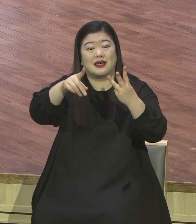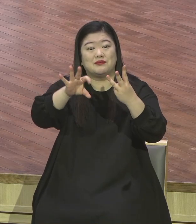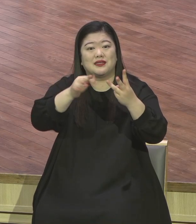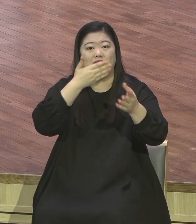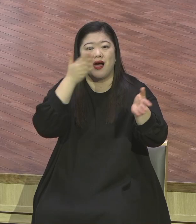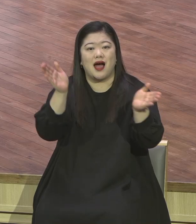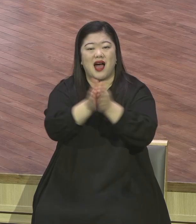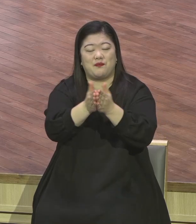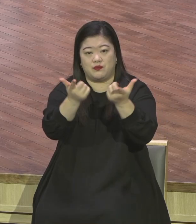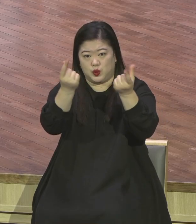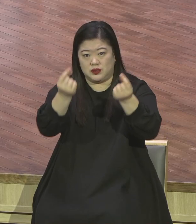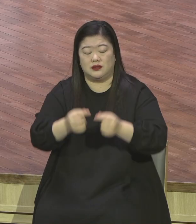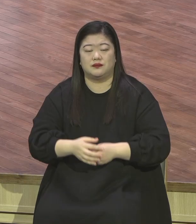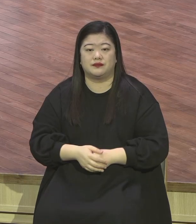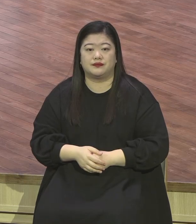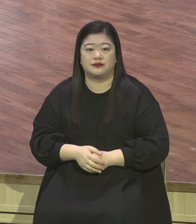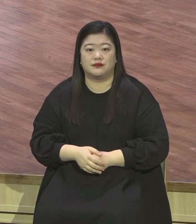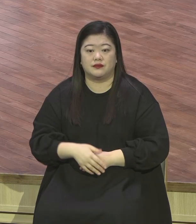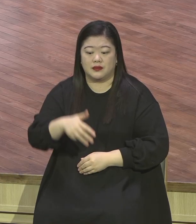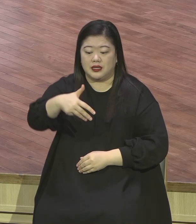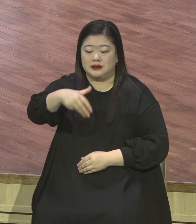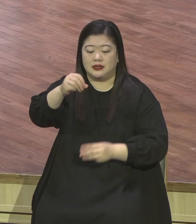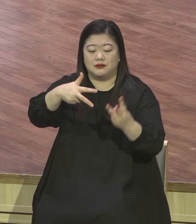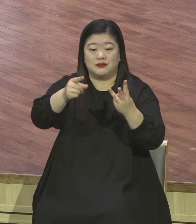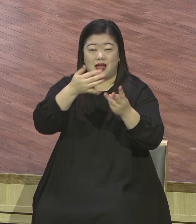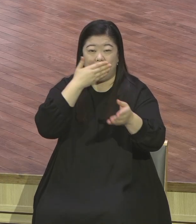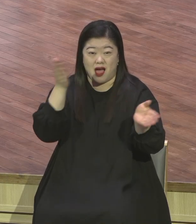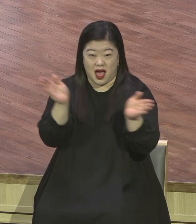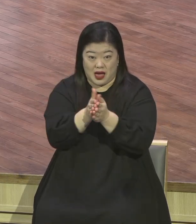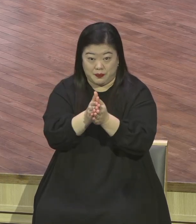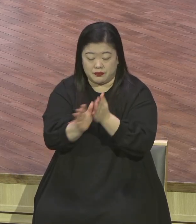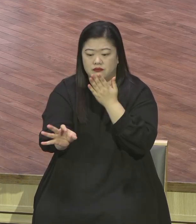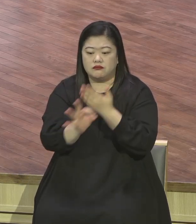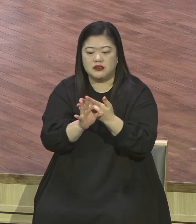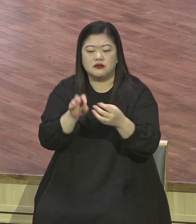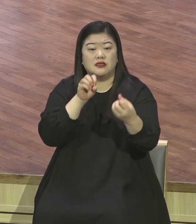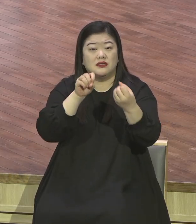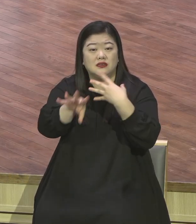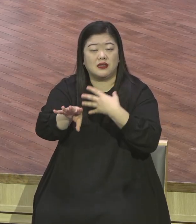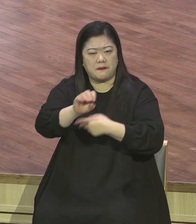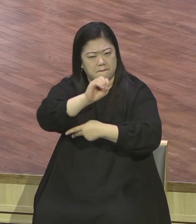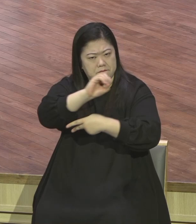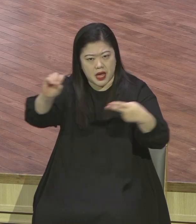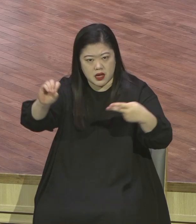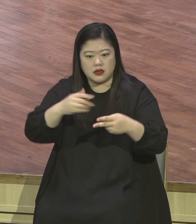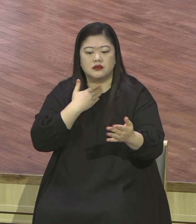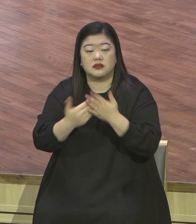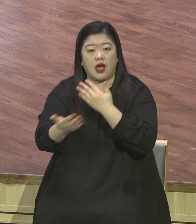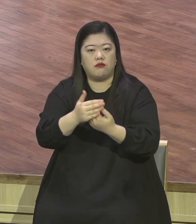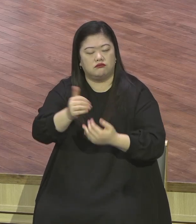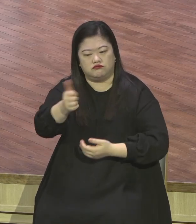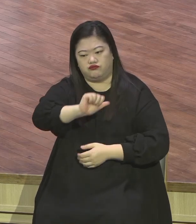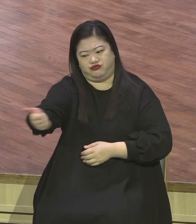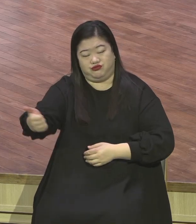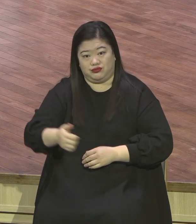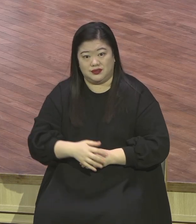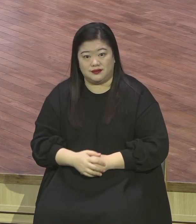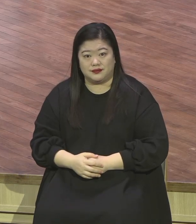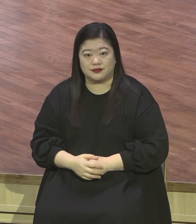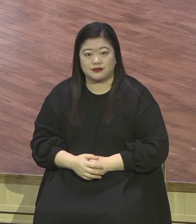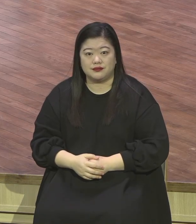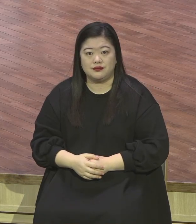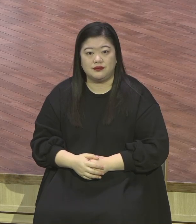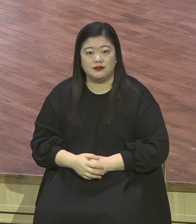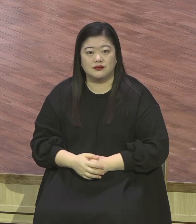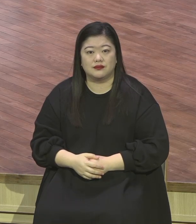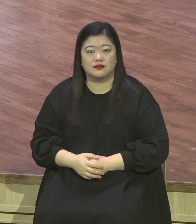절대 응답 못 받습니다. 절대 하나는 응답 못해요 이런 사람들은 결국은 이런 사람들 때문에